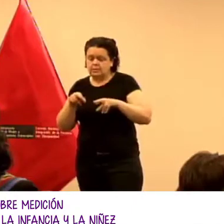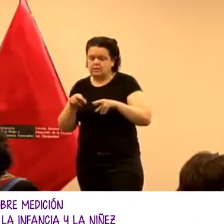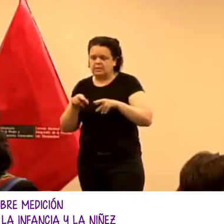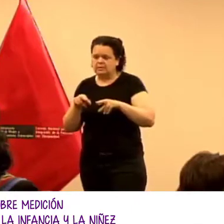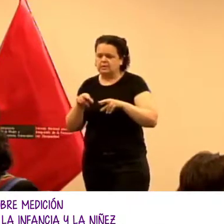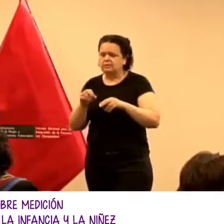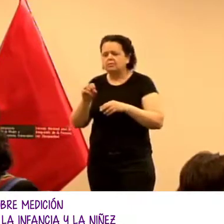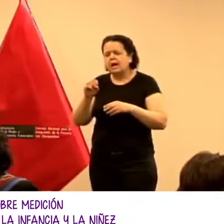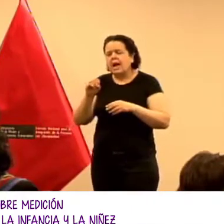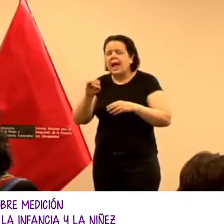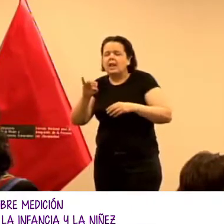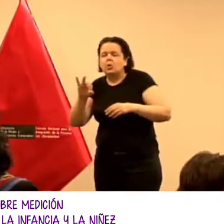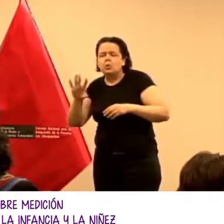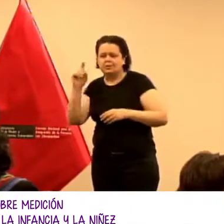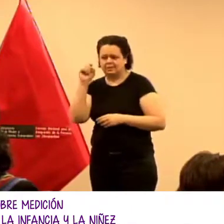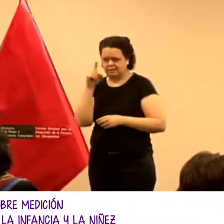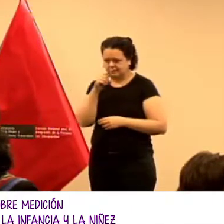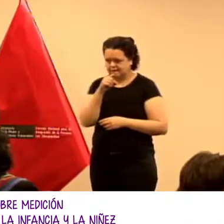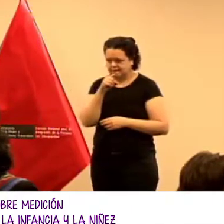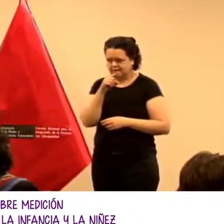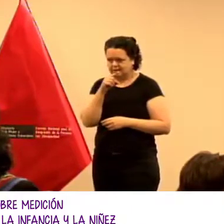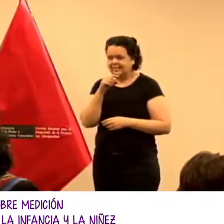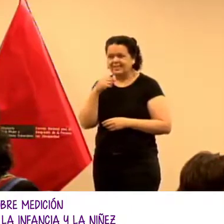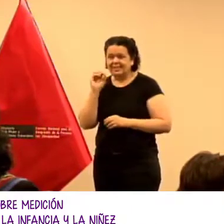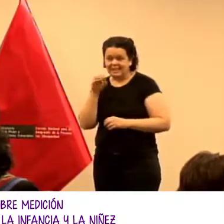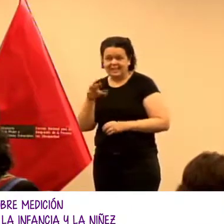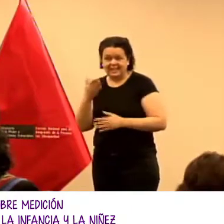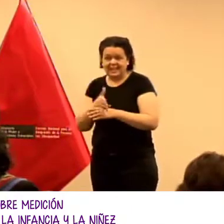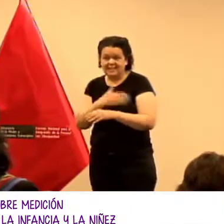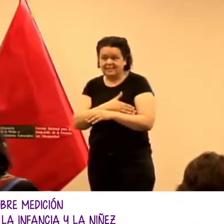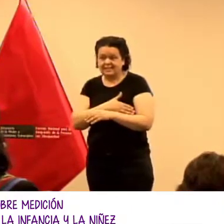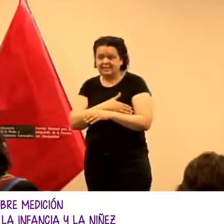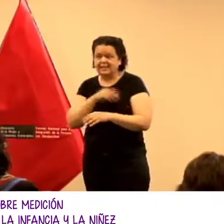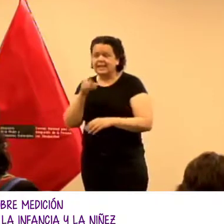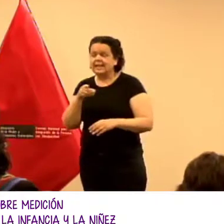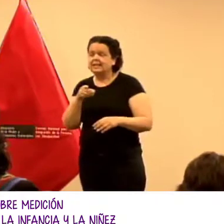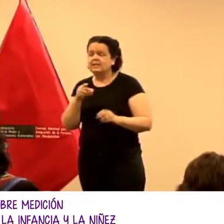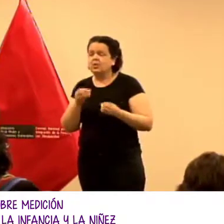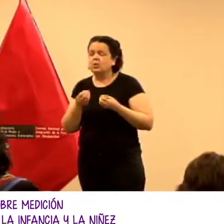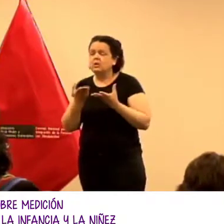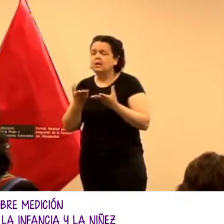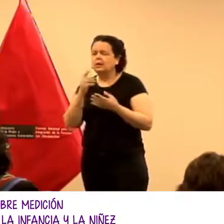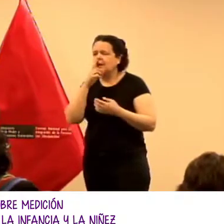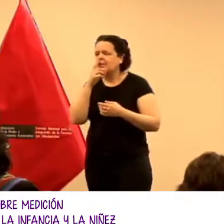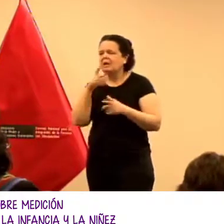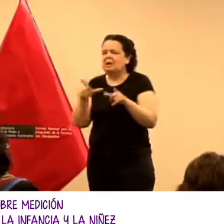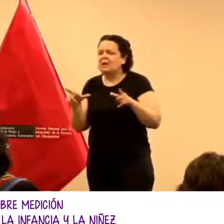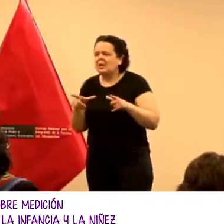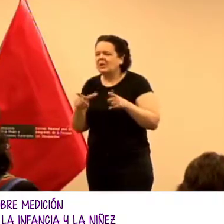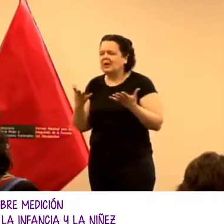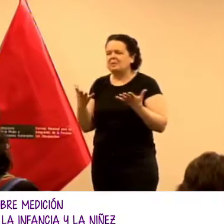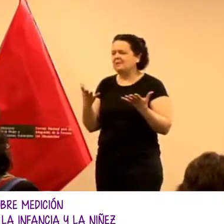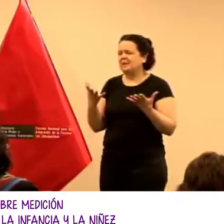estándares, alguna dificultad también, ¿se acuerdan que les mencioné antes que esto daba espacio a que surgieran